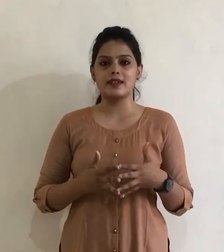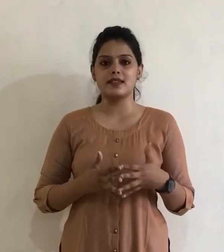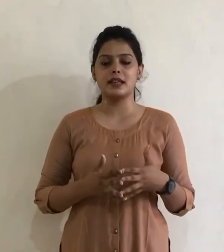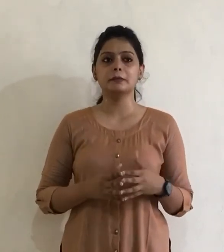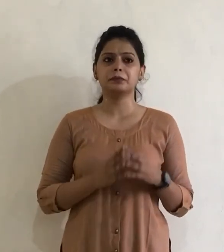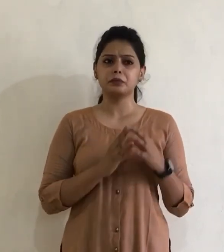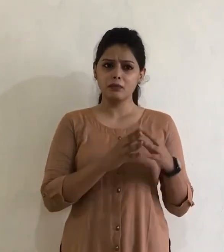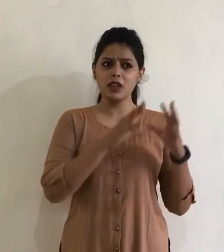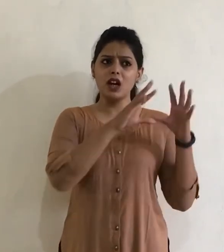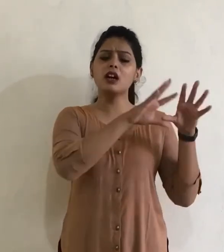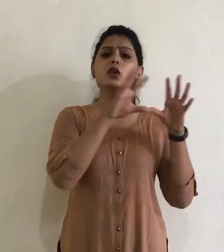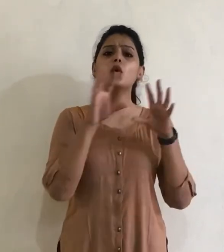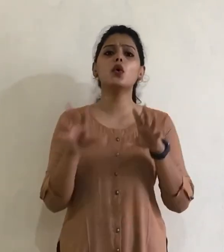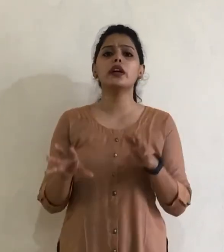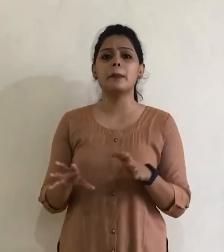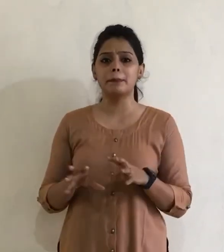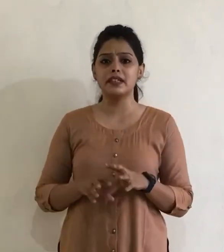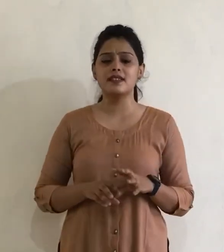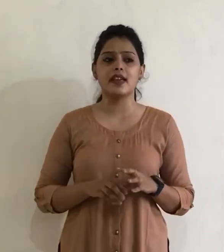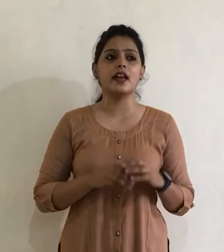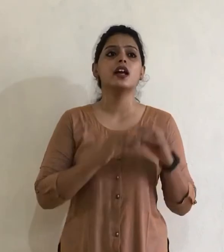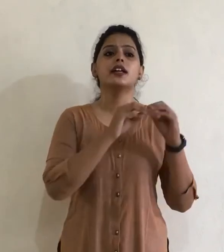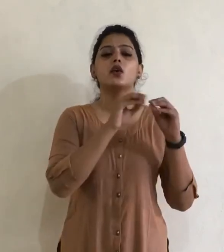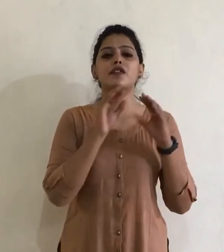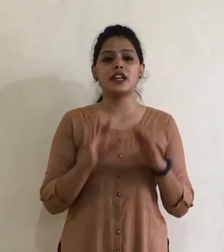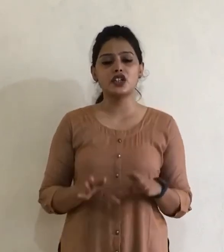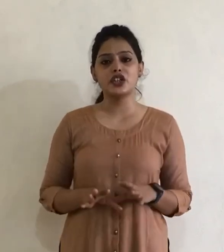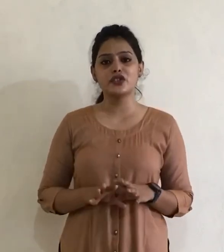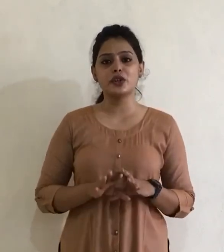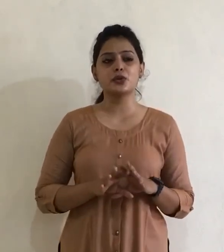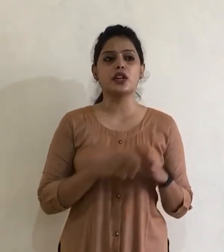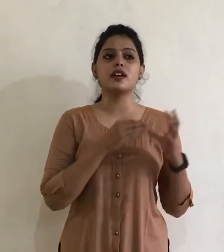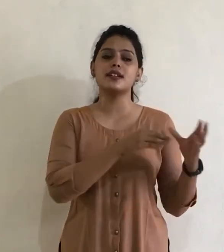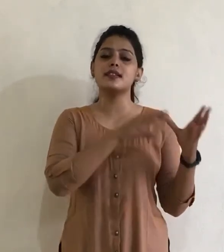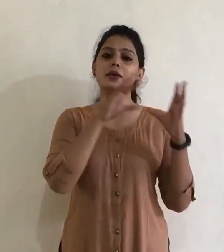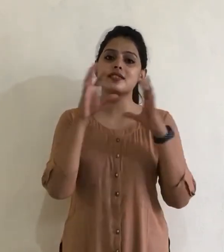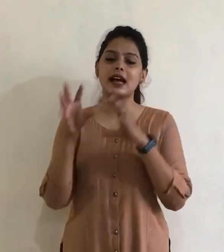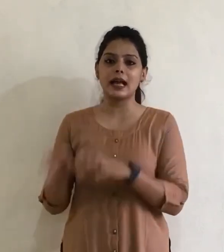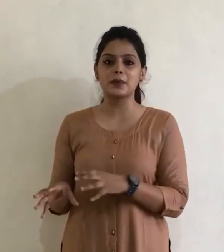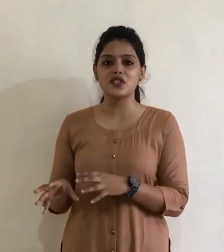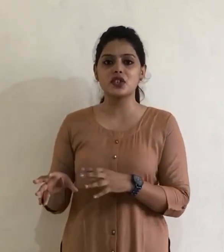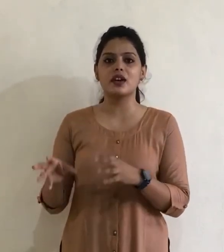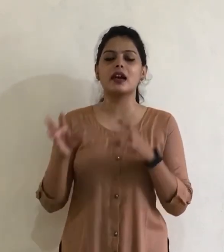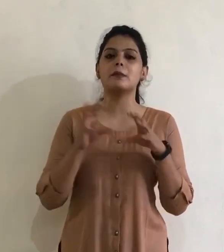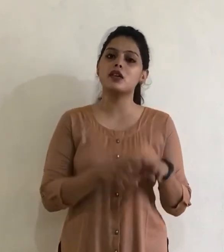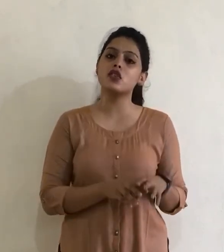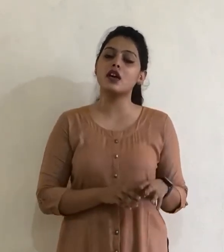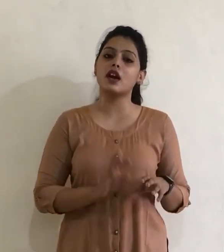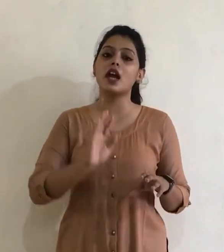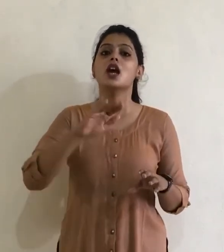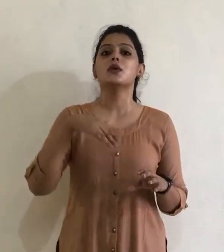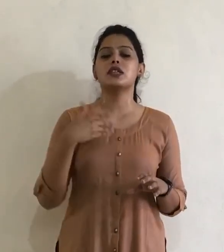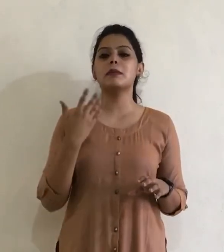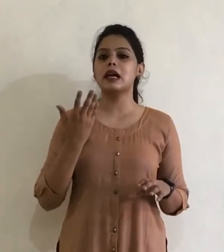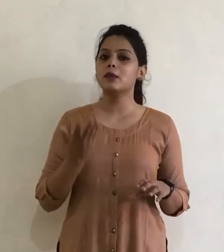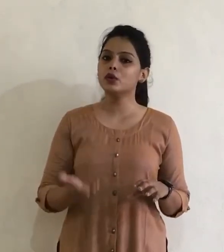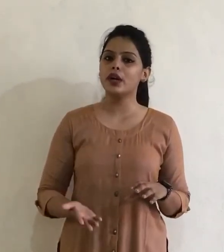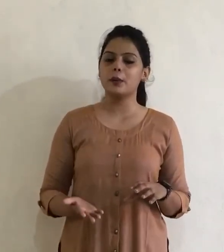advisory. अगर दो कोई companies है या कोई financial institution है, अगर किसी को किसी का acquisition करना है, merger करना है, उसके बारे में उनको